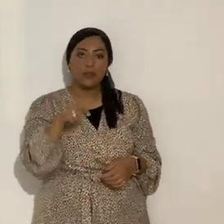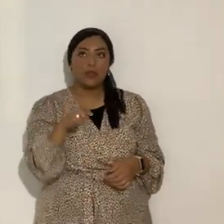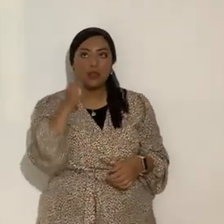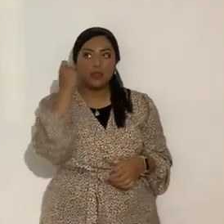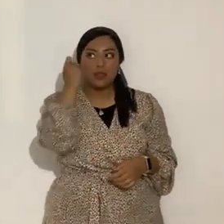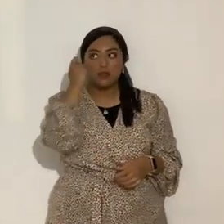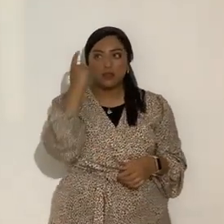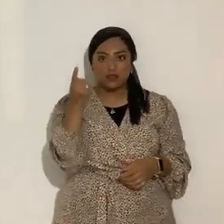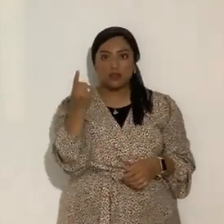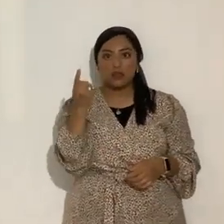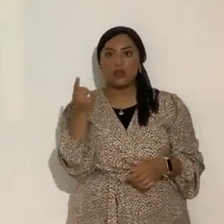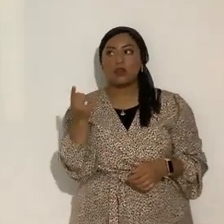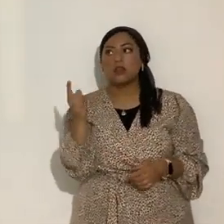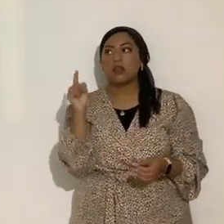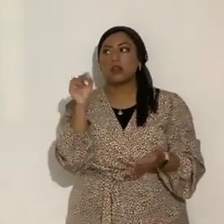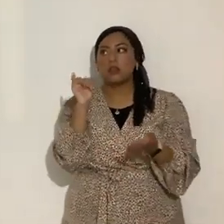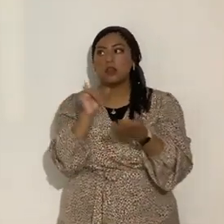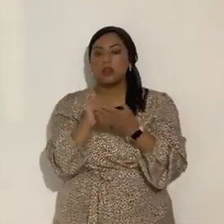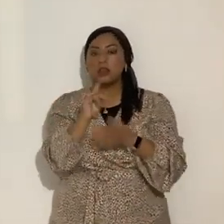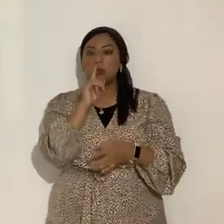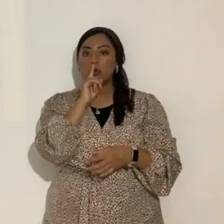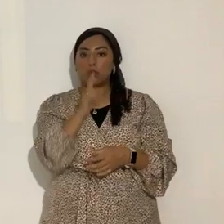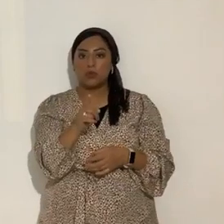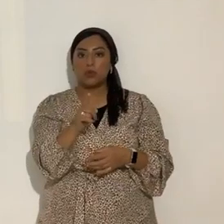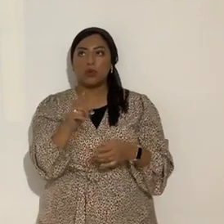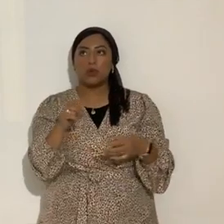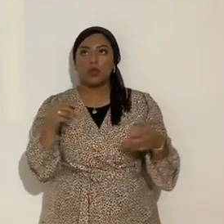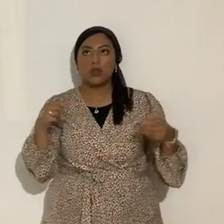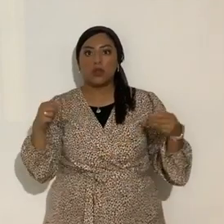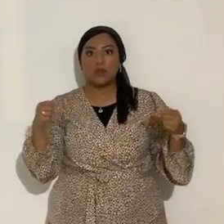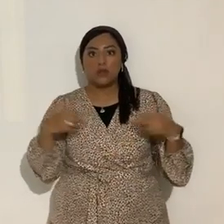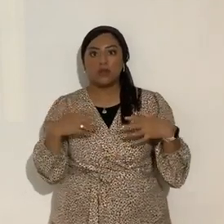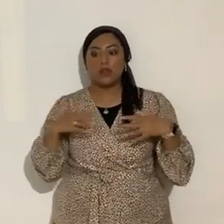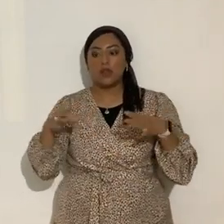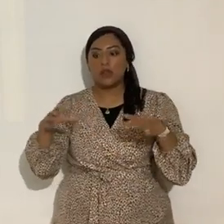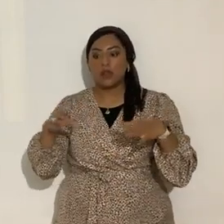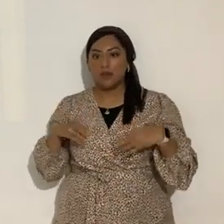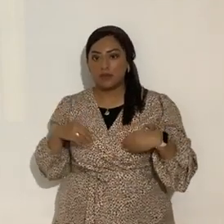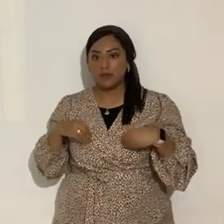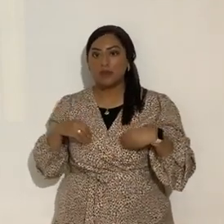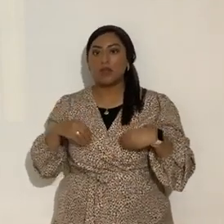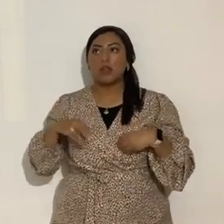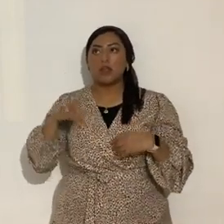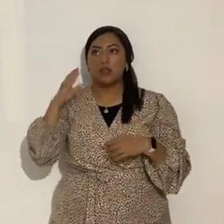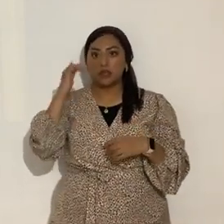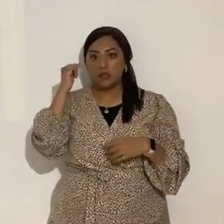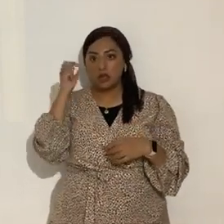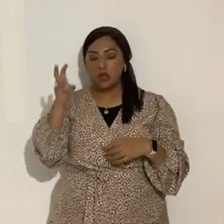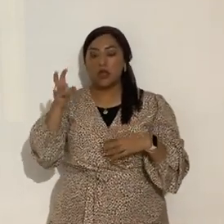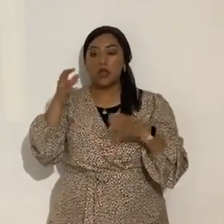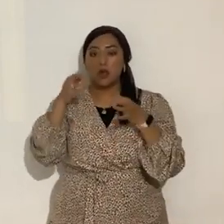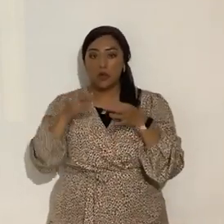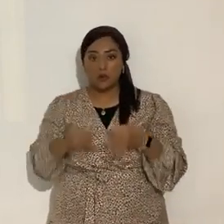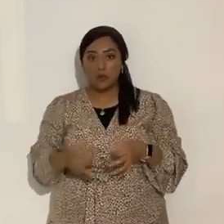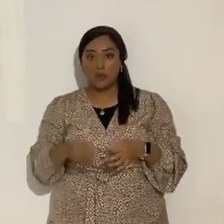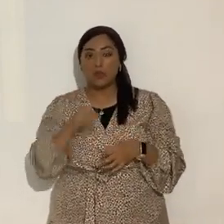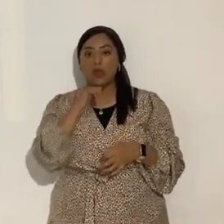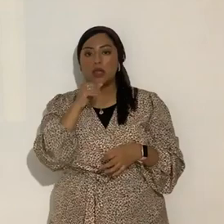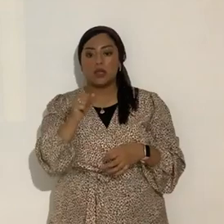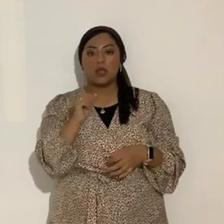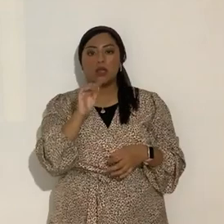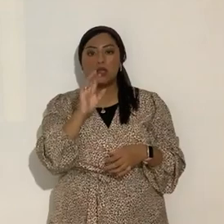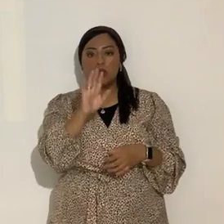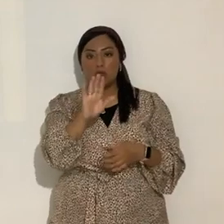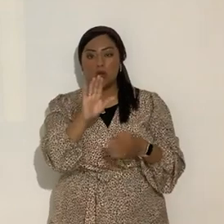amados Sajín, que realmente el temor de aceptar la voluntad de Yahshua es uno